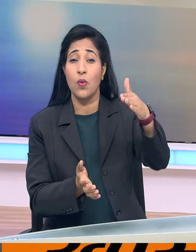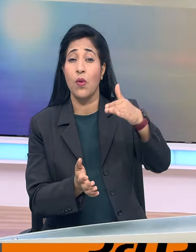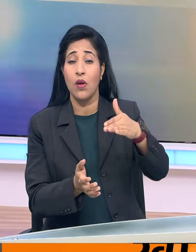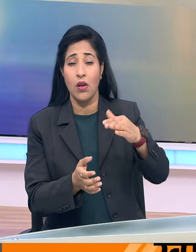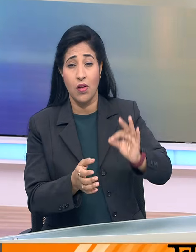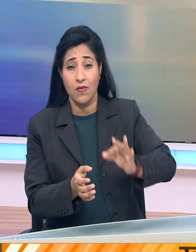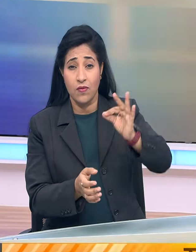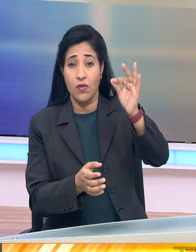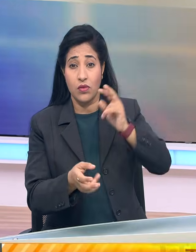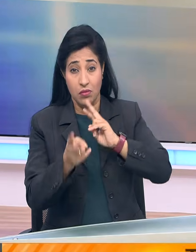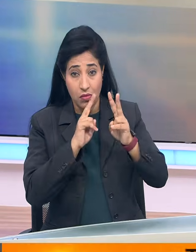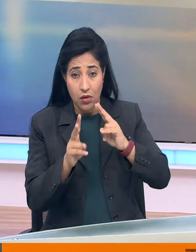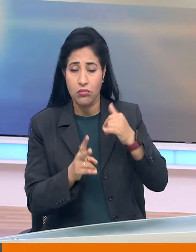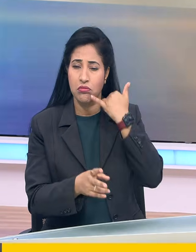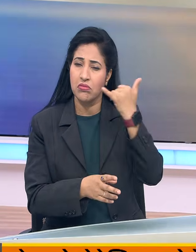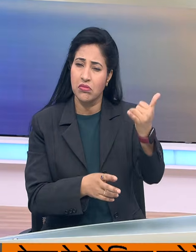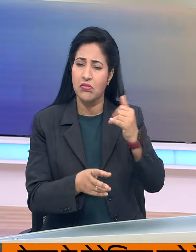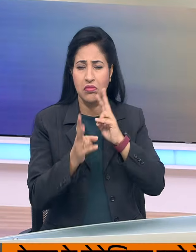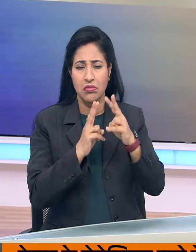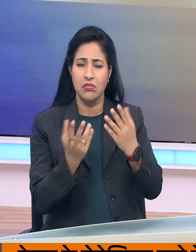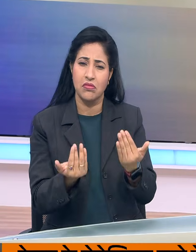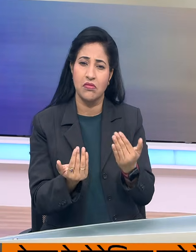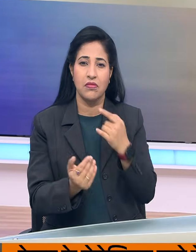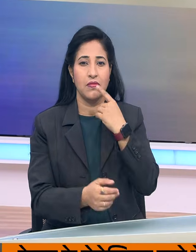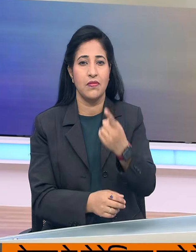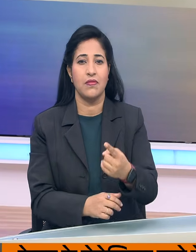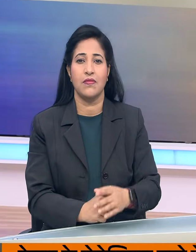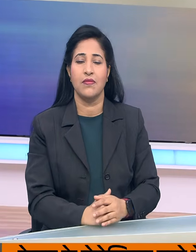चर्चाएं फोन पर ही होंगी।